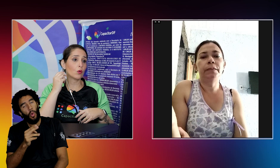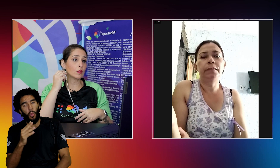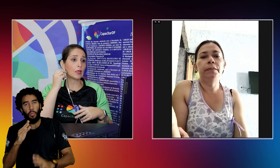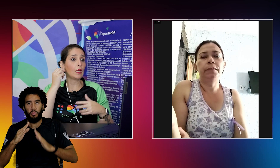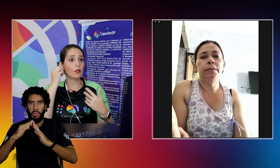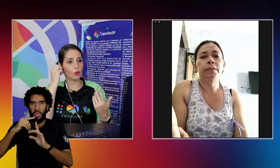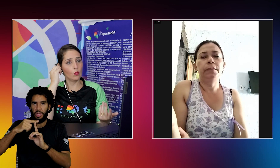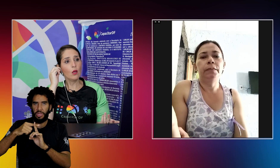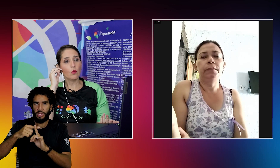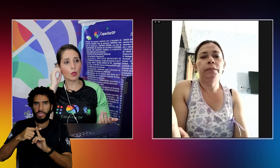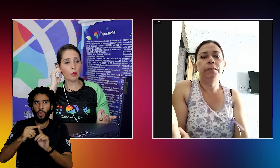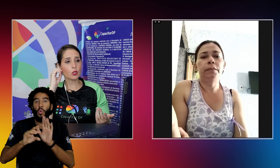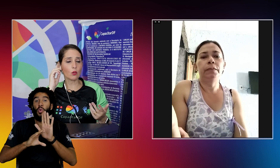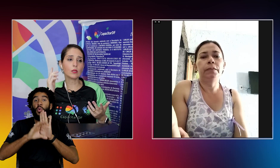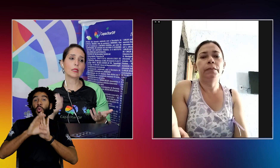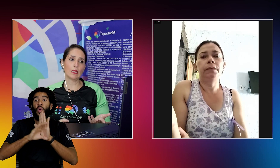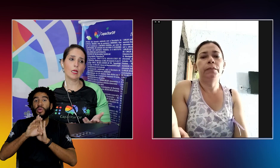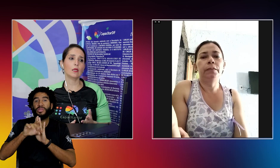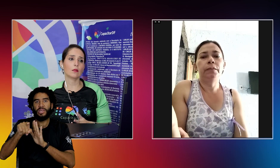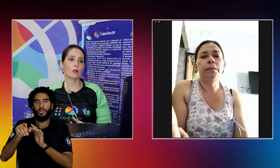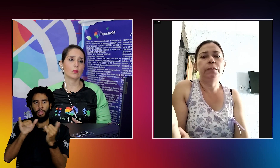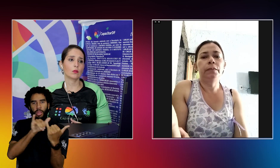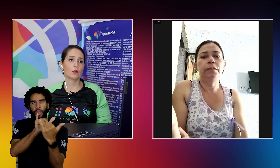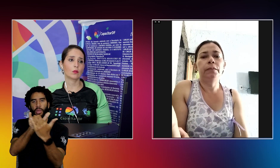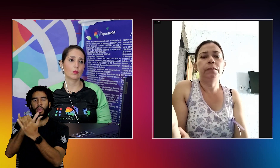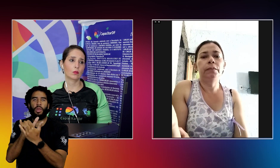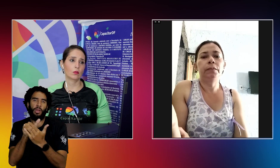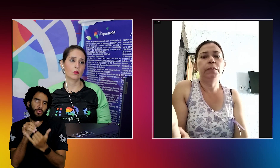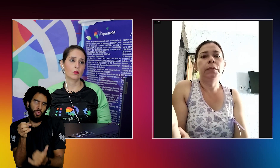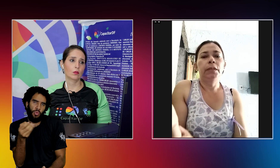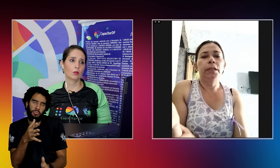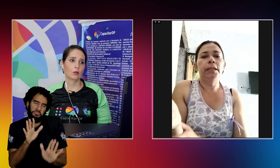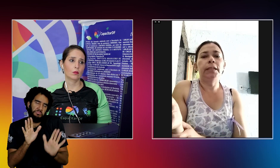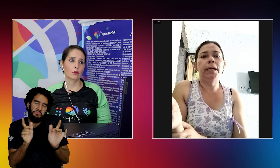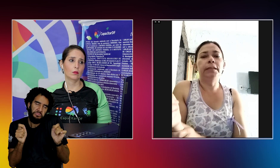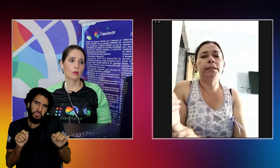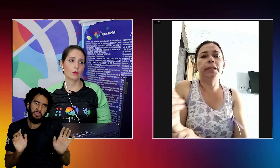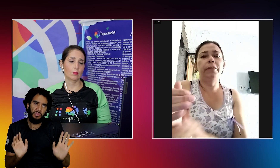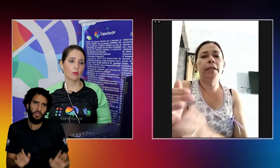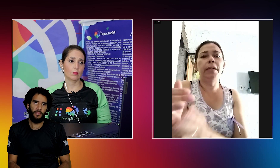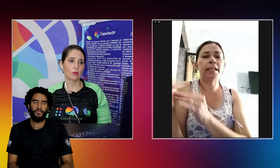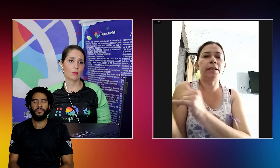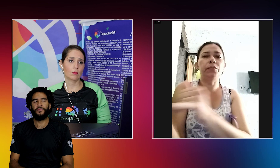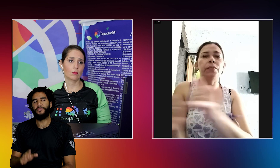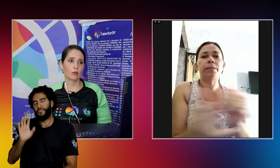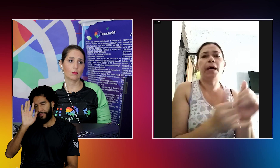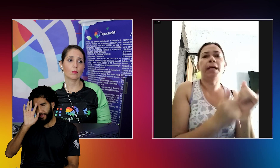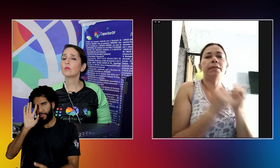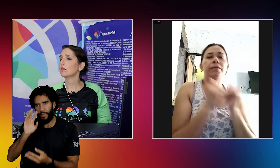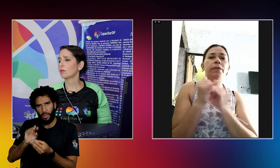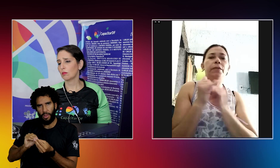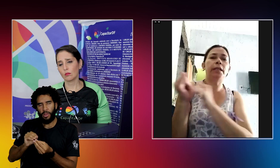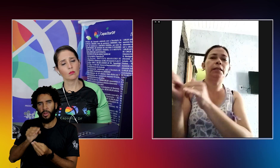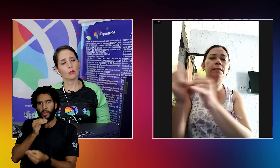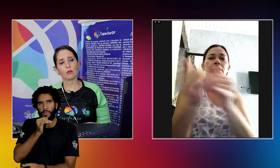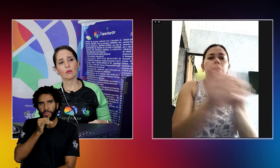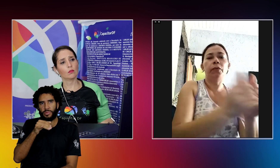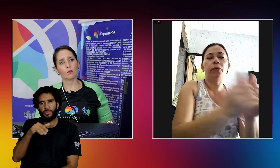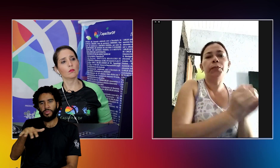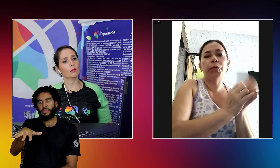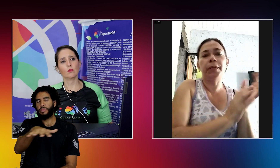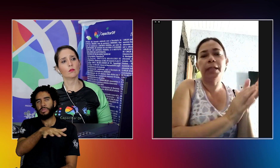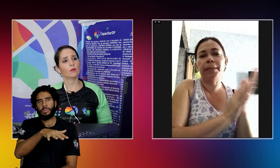conhece o conceito. O que pode acontecer é isso. Ah, tá. Então, essa questão do espaço não